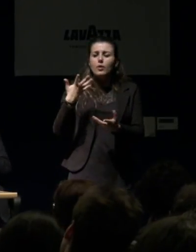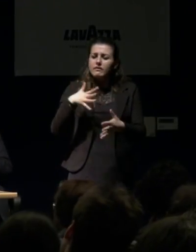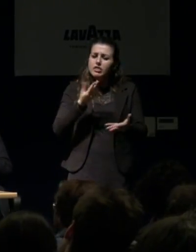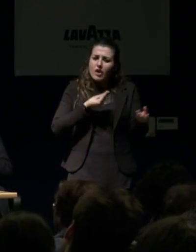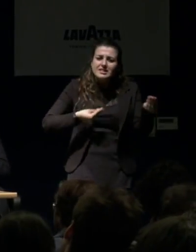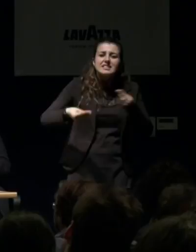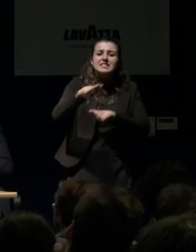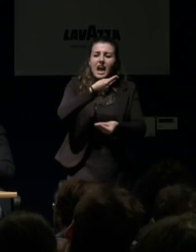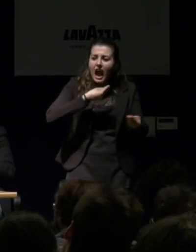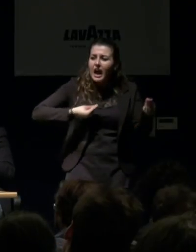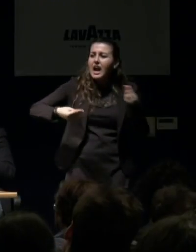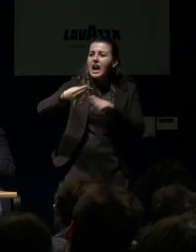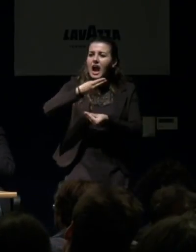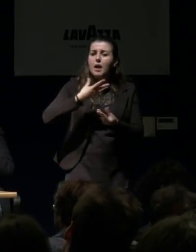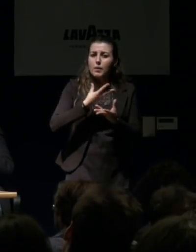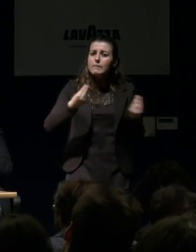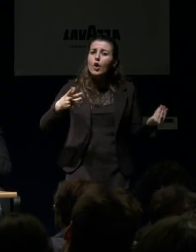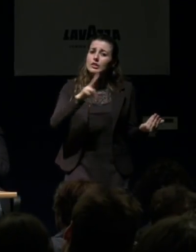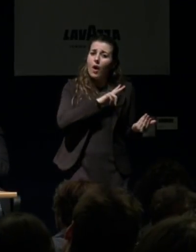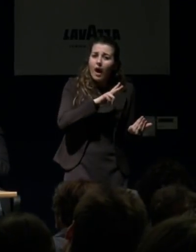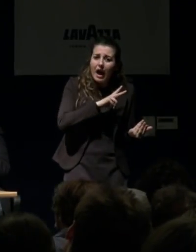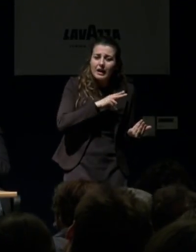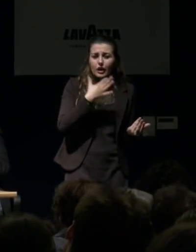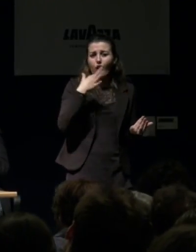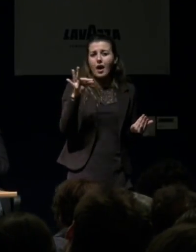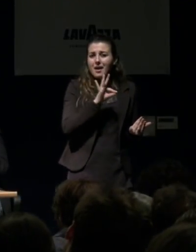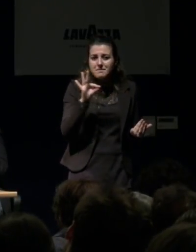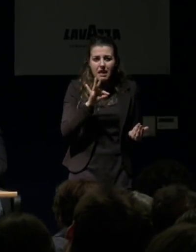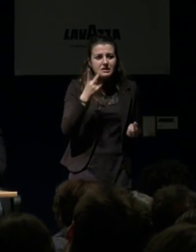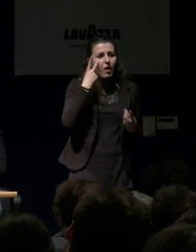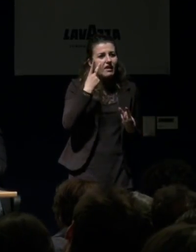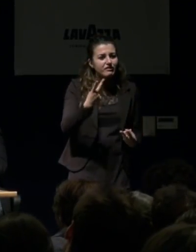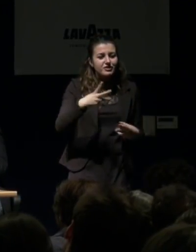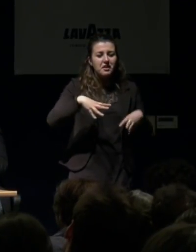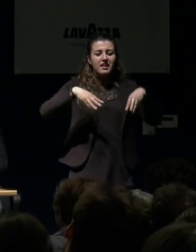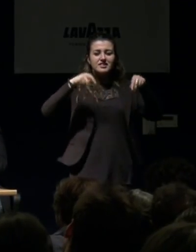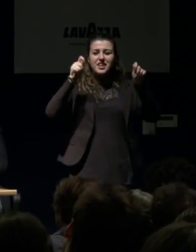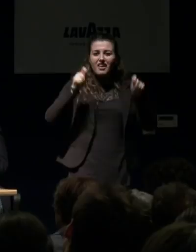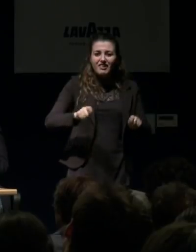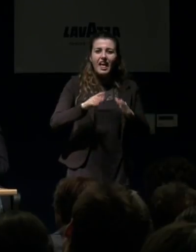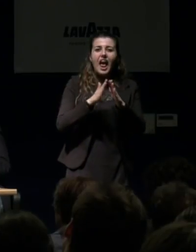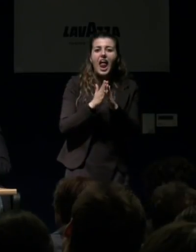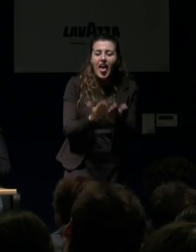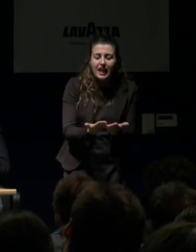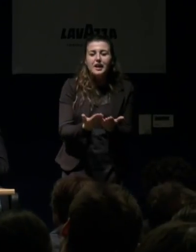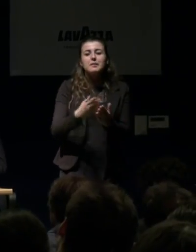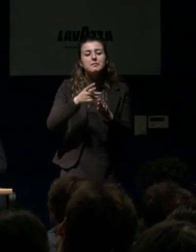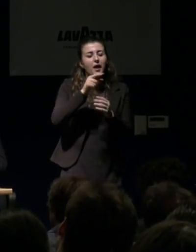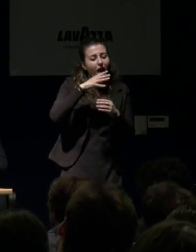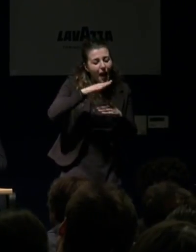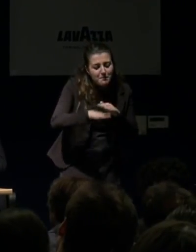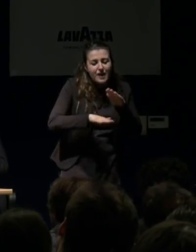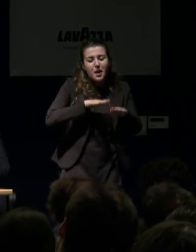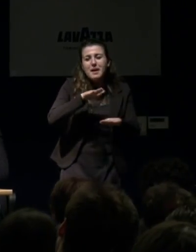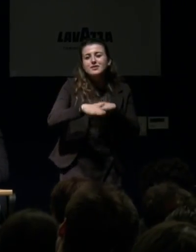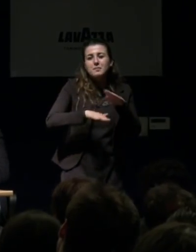scambio ricco bellissimo abbiamo visto proprio nascere quel libro pezzo pezzo come era nato